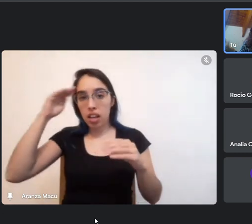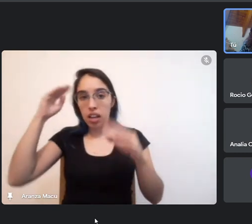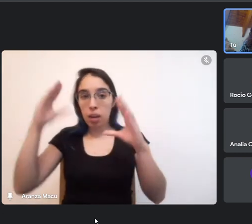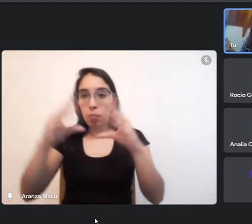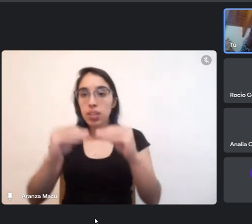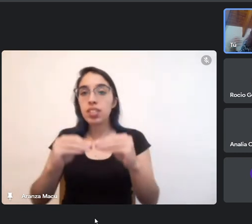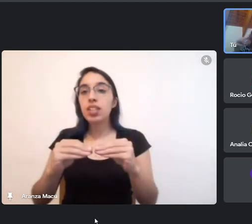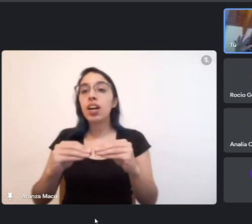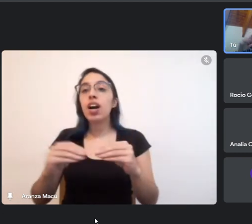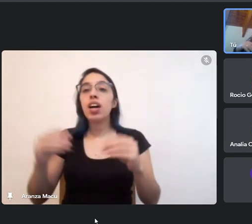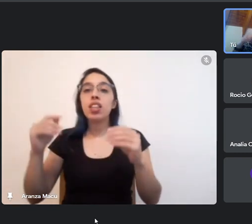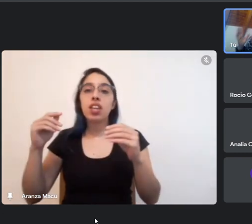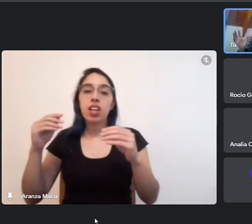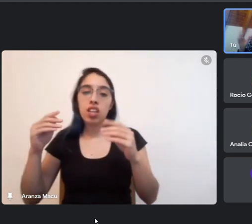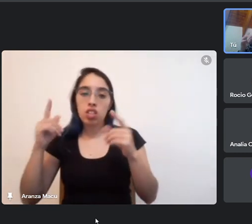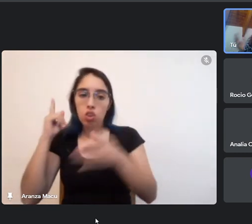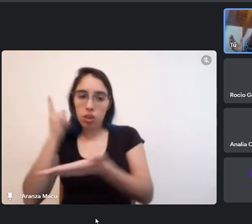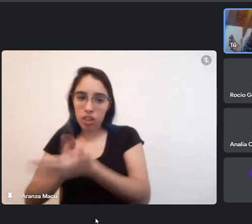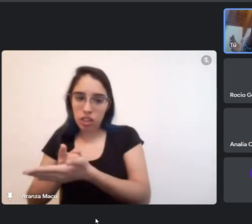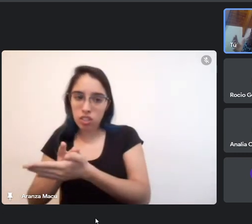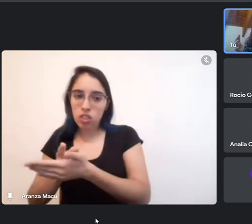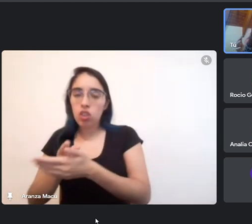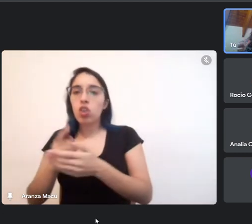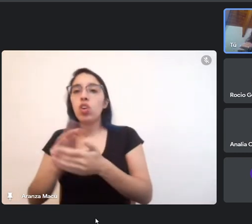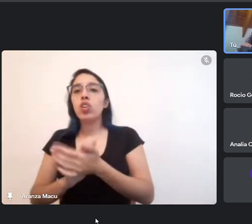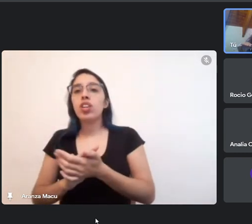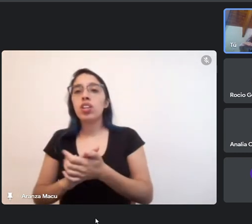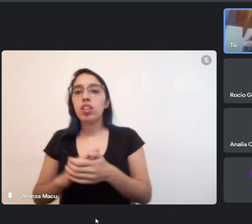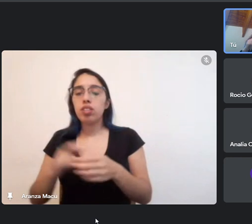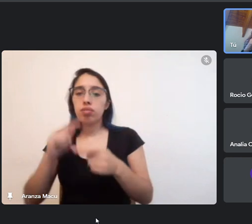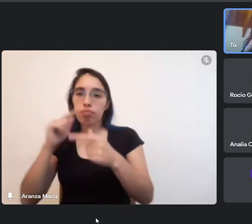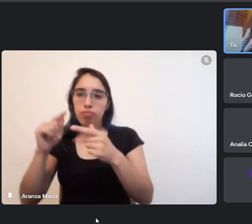¿sí? Otros, como el futuro, no.